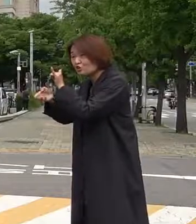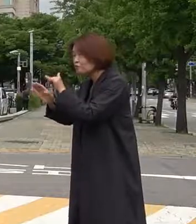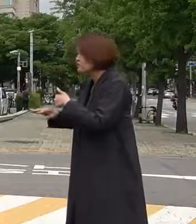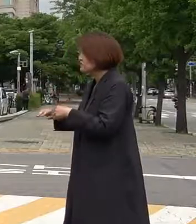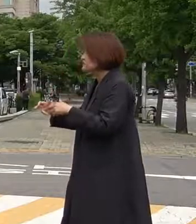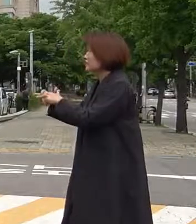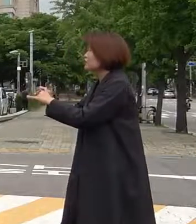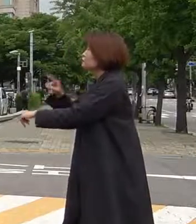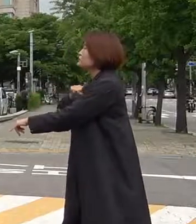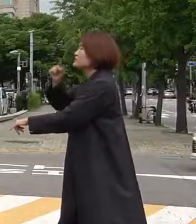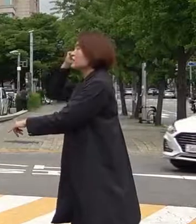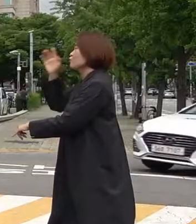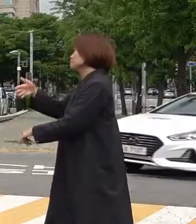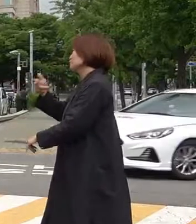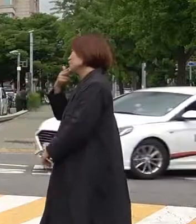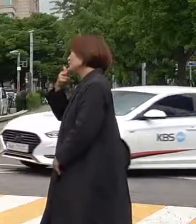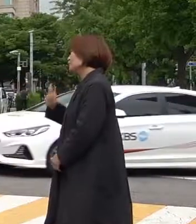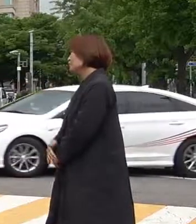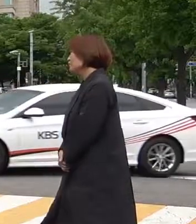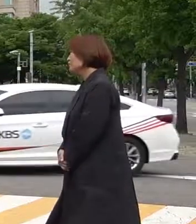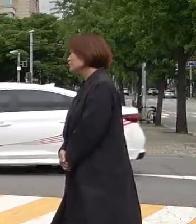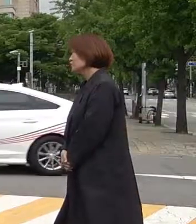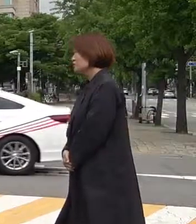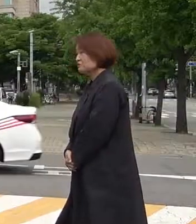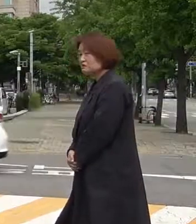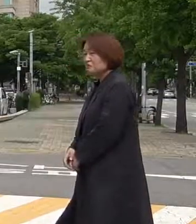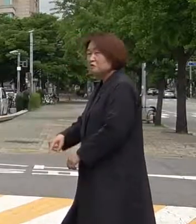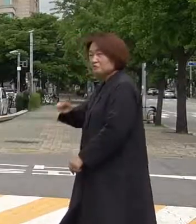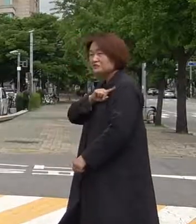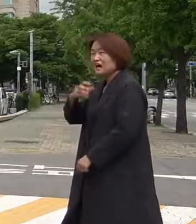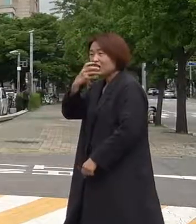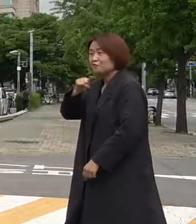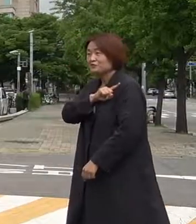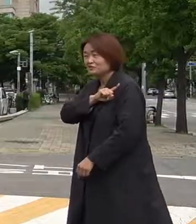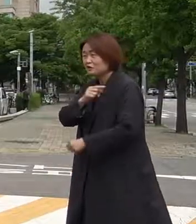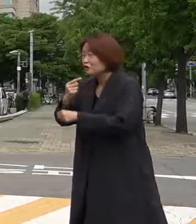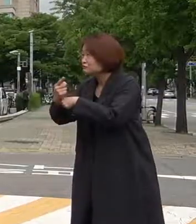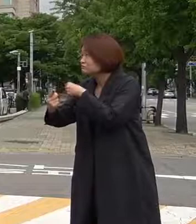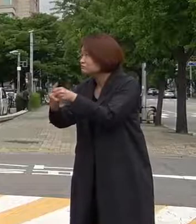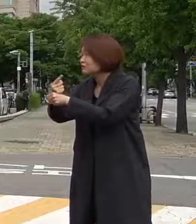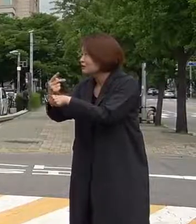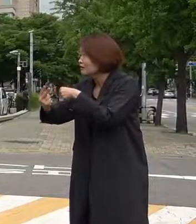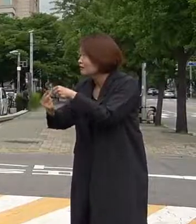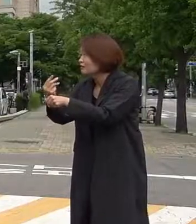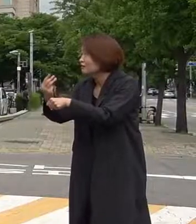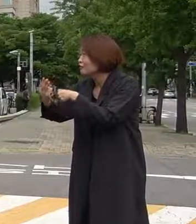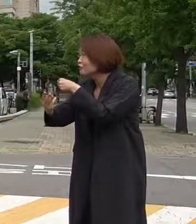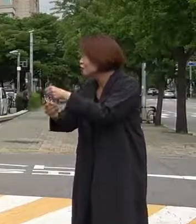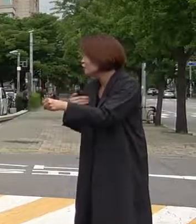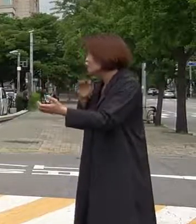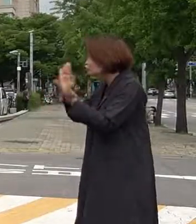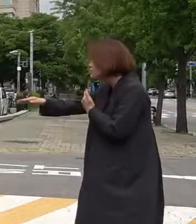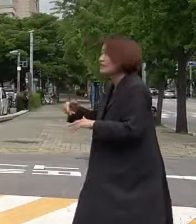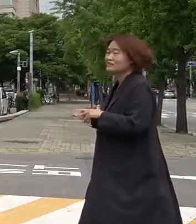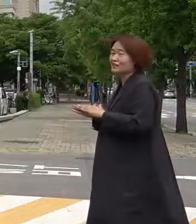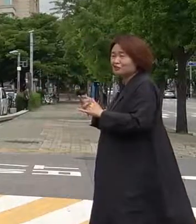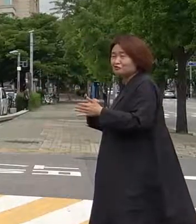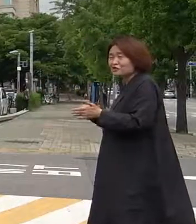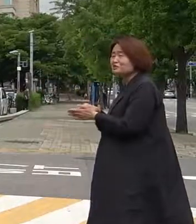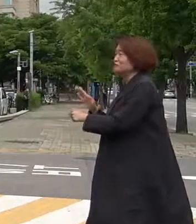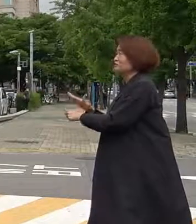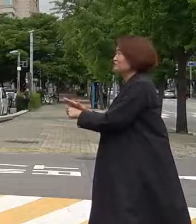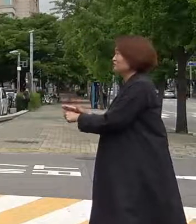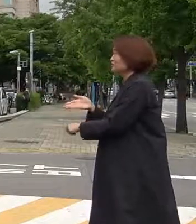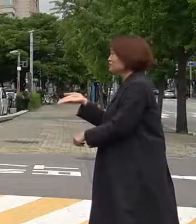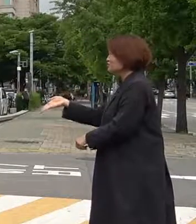때는 일반 기술이 적용이 되고 몇 년 후에 그게 적용이 되는데 KBS를